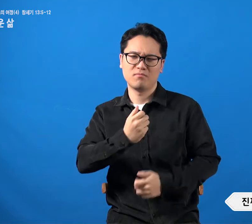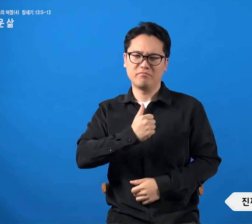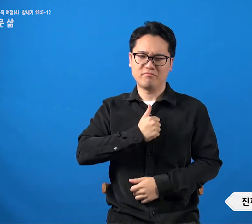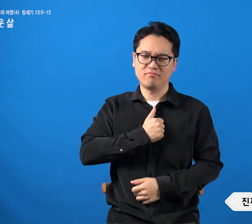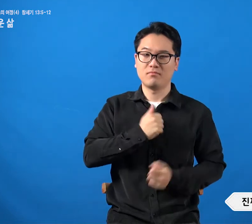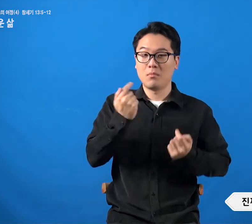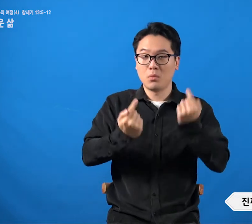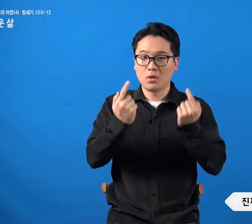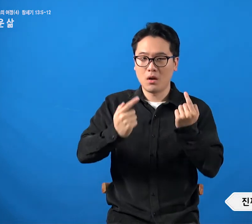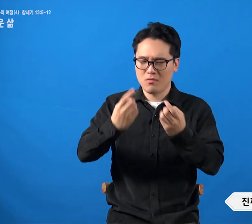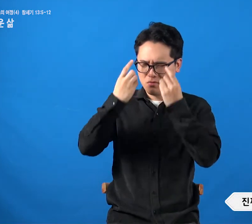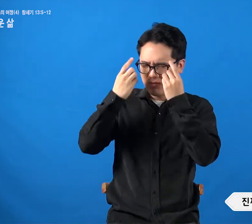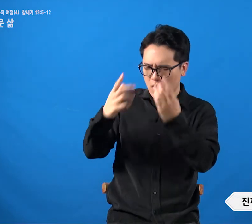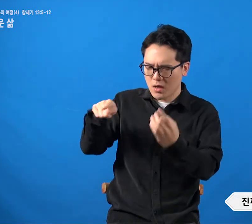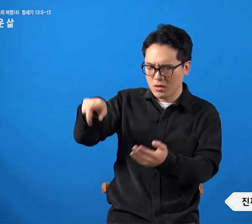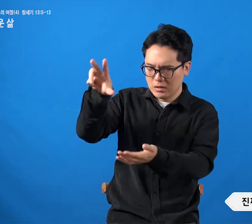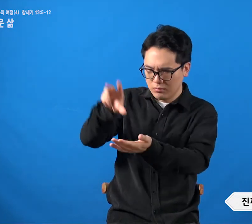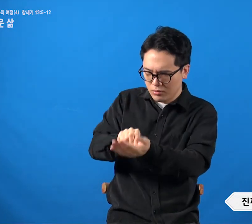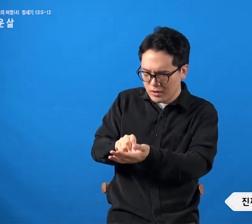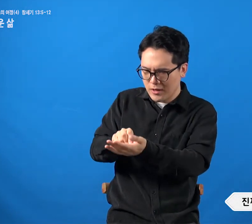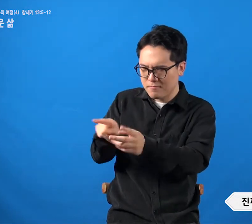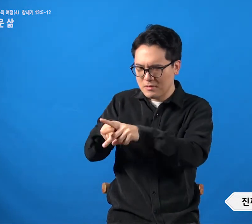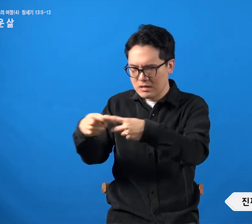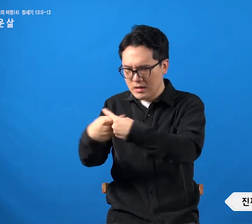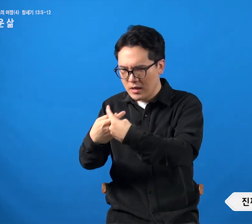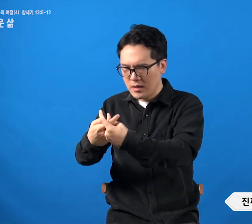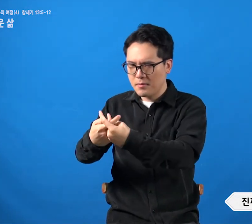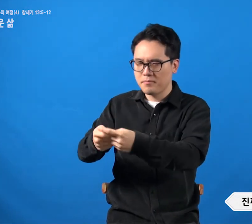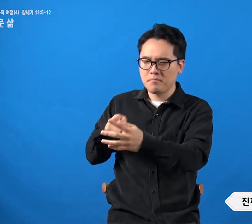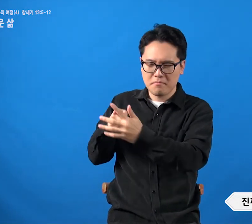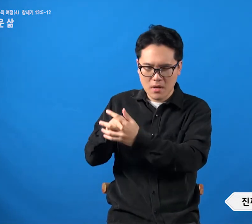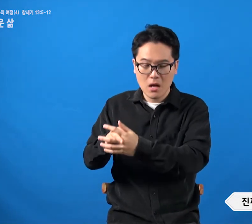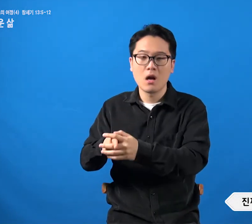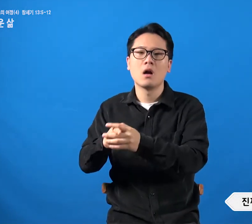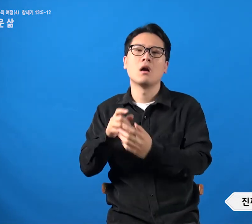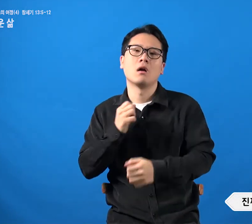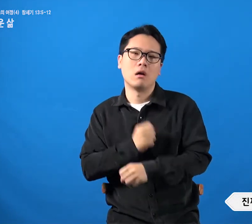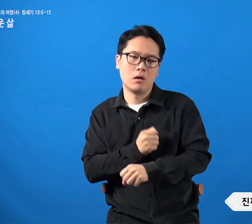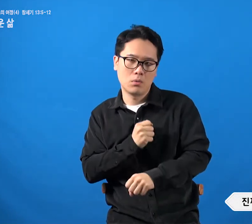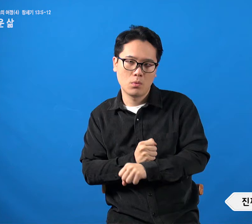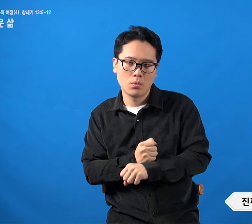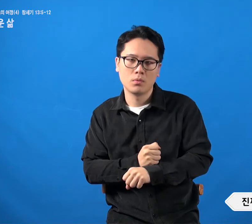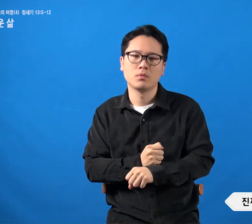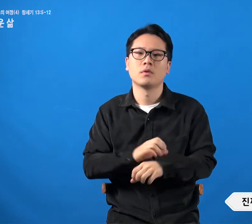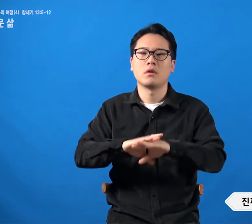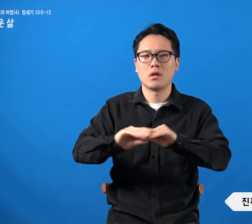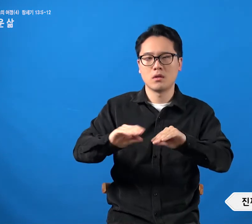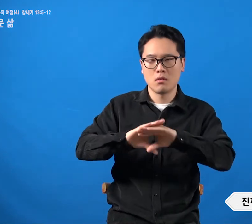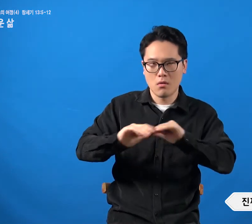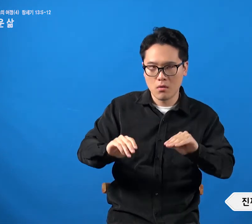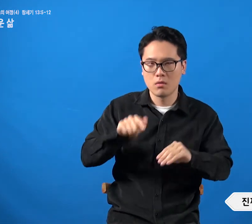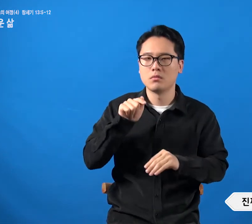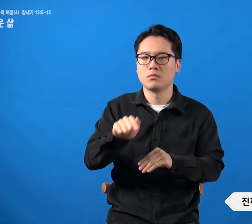정확하게 문제를 보며 그 문제를 향해 다가가는 명철, 하나님의 지혜를